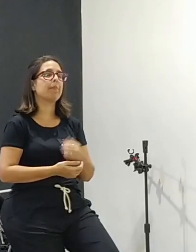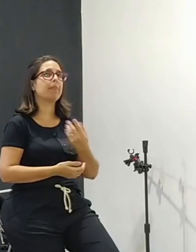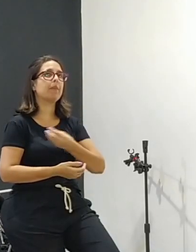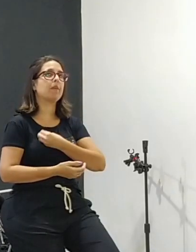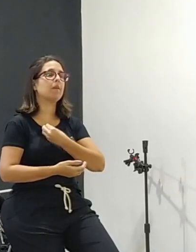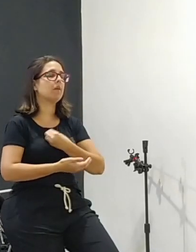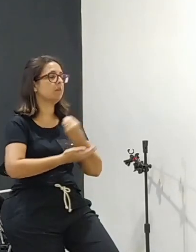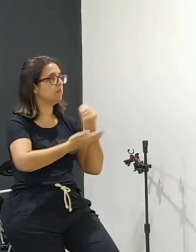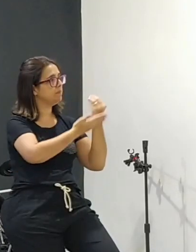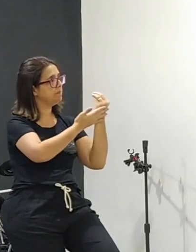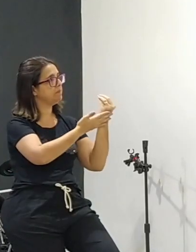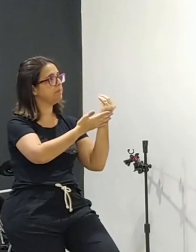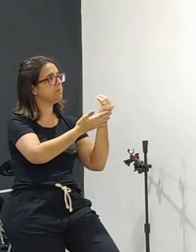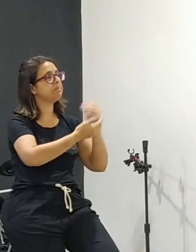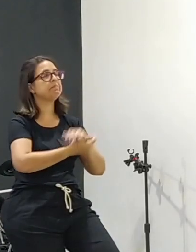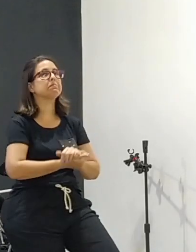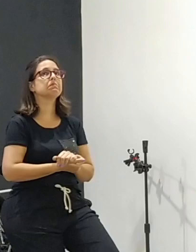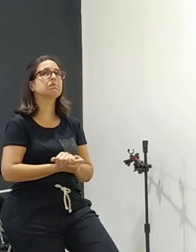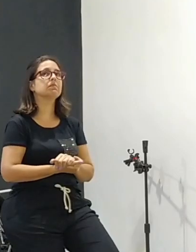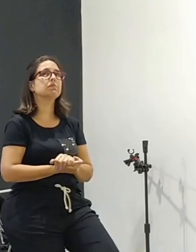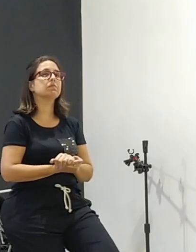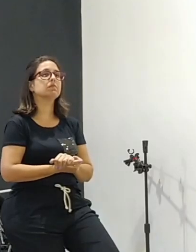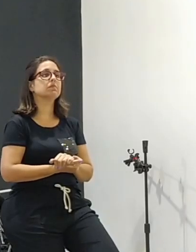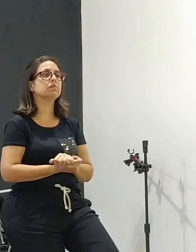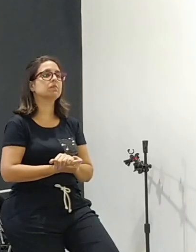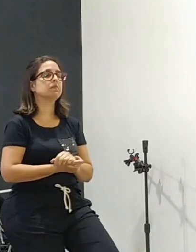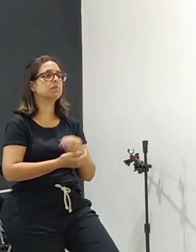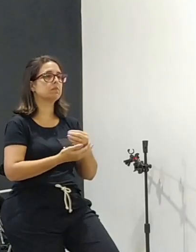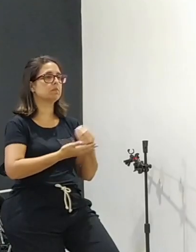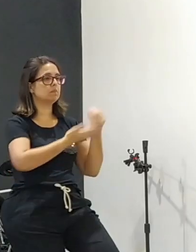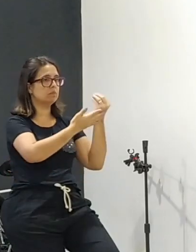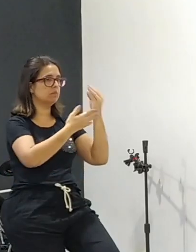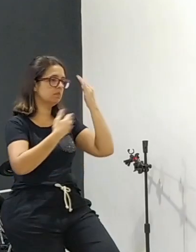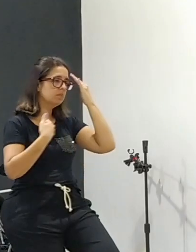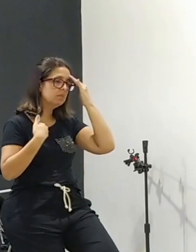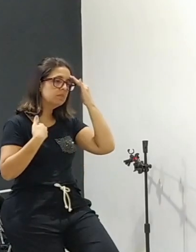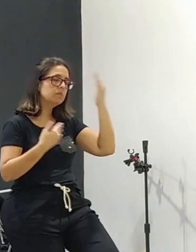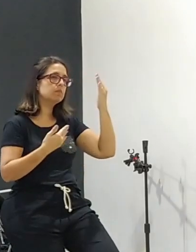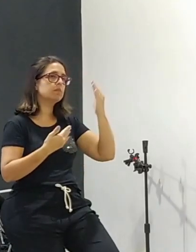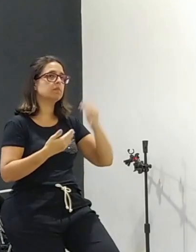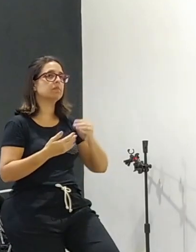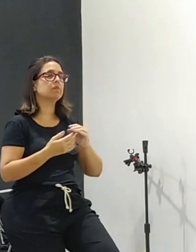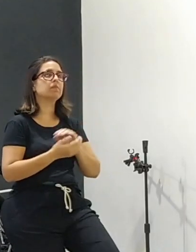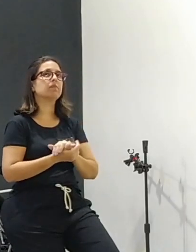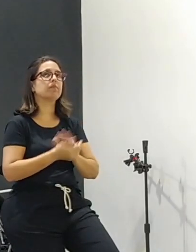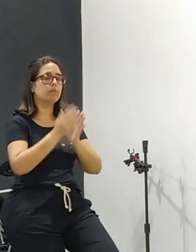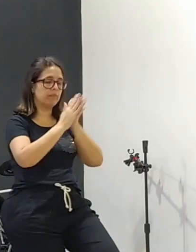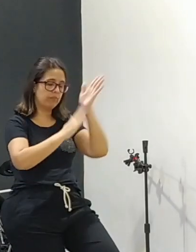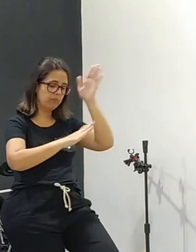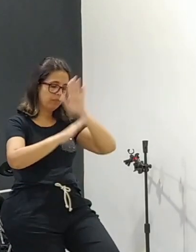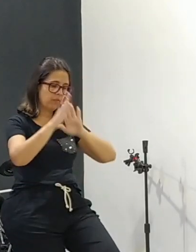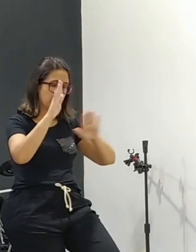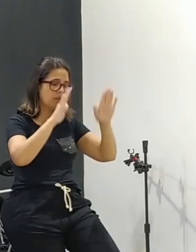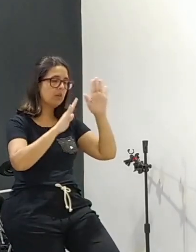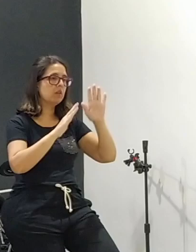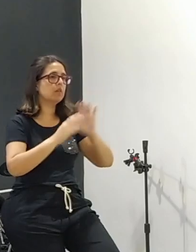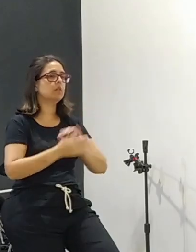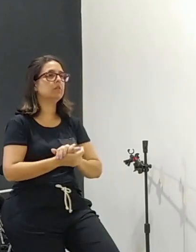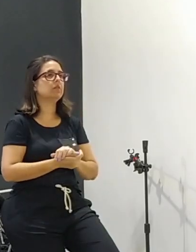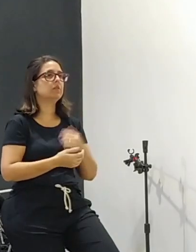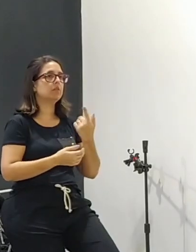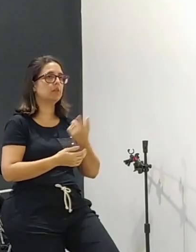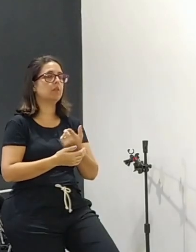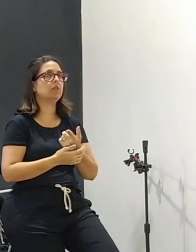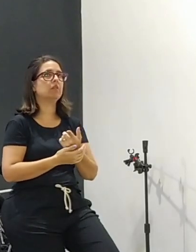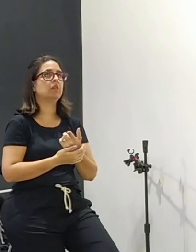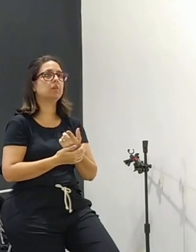nossa vida, quando nós oferecemos isso a Deus em gratidão, né? Nesse culto racional, nós estamos resistindo a